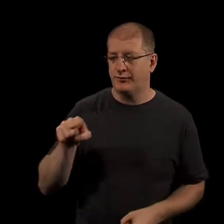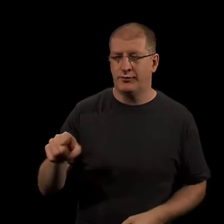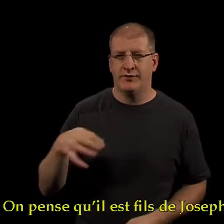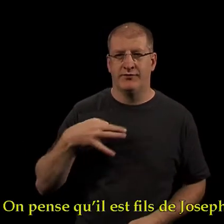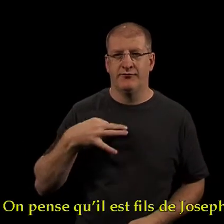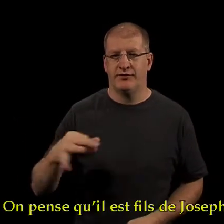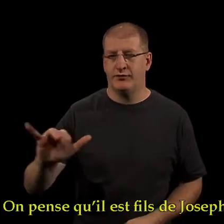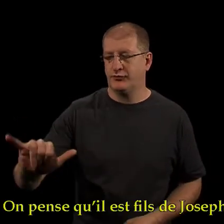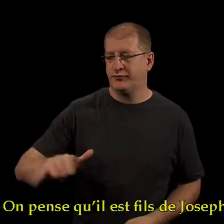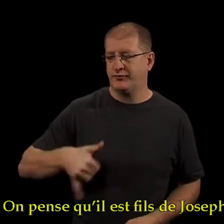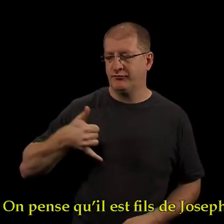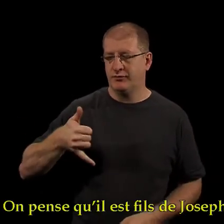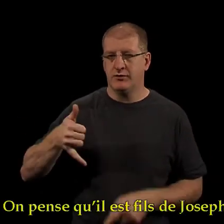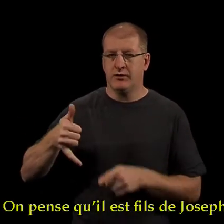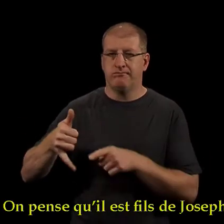On pense qu'il est fils de Joseph.